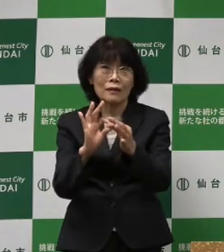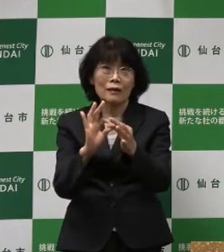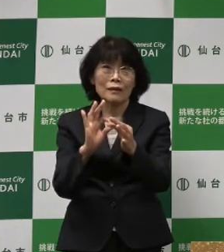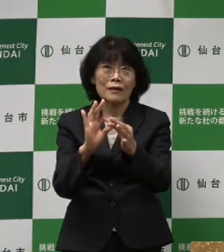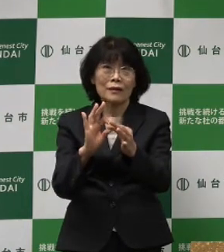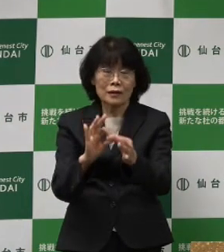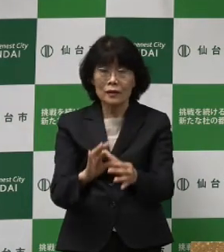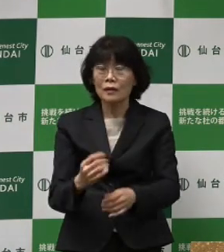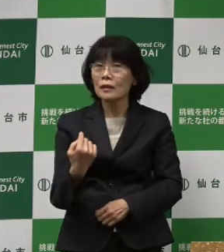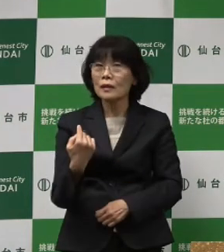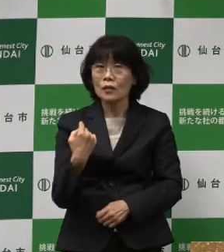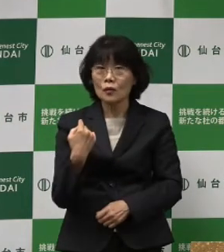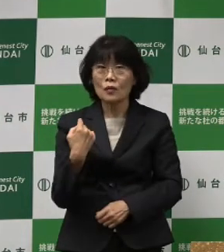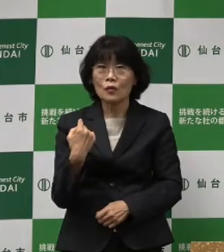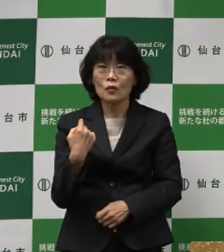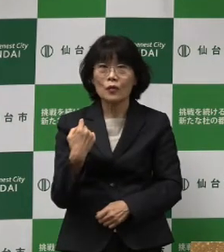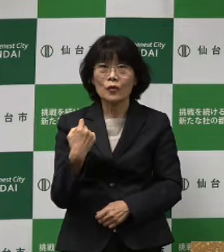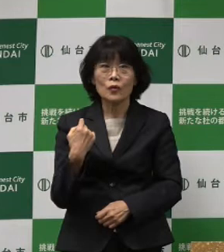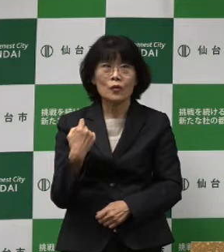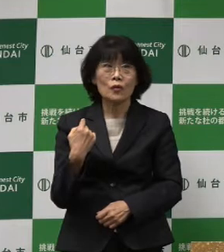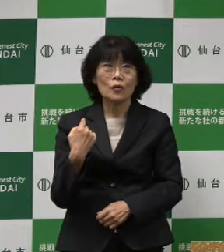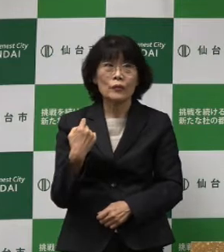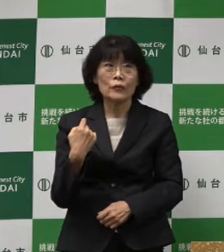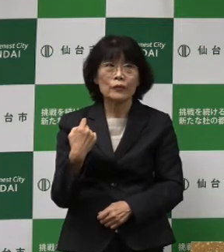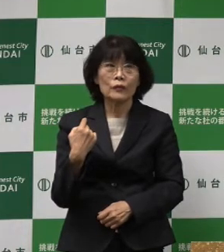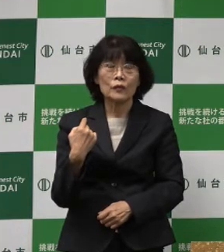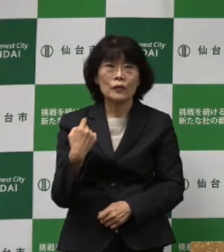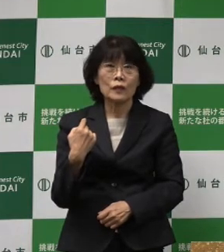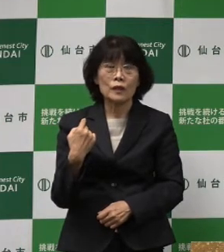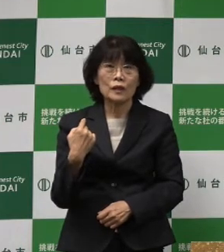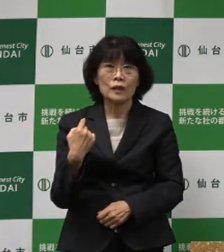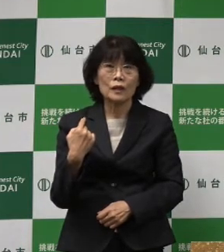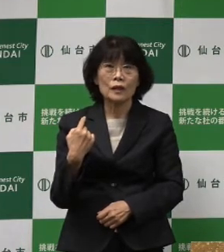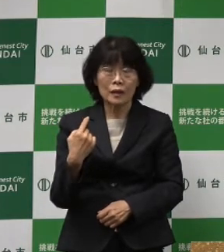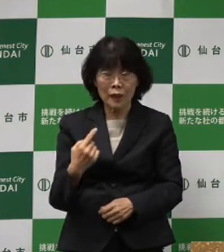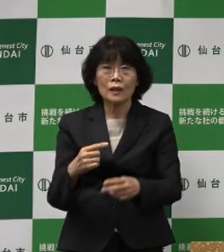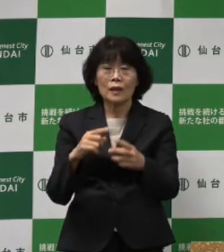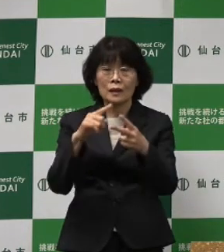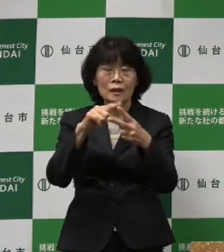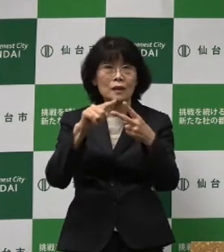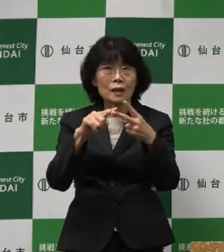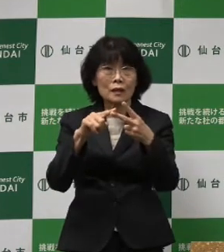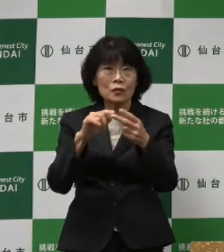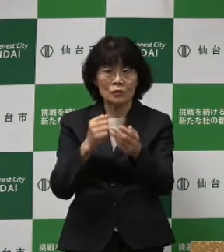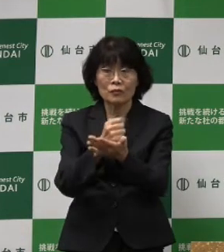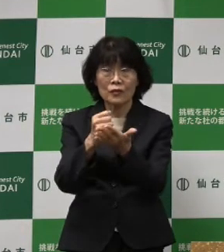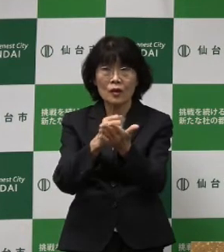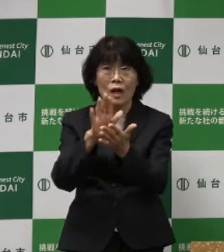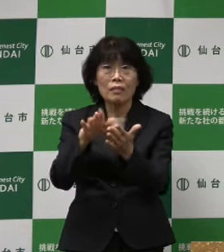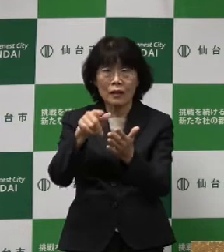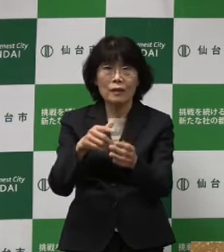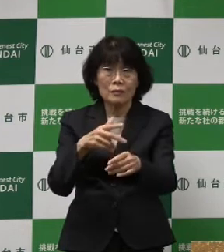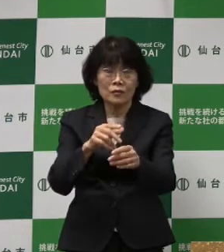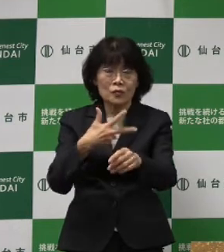ども、はい、昨日ですかね、1、2回目 の方のまだ事情があってこう受けられていなかった方、はい、も